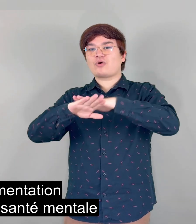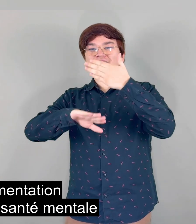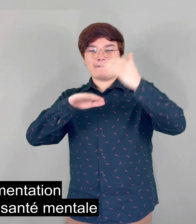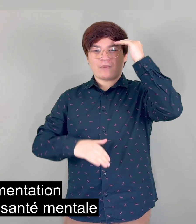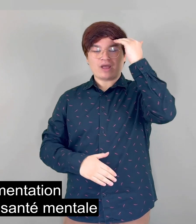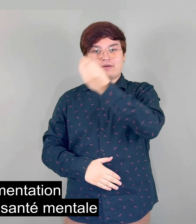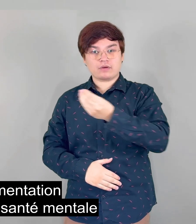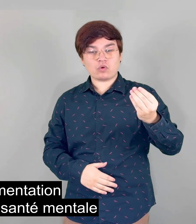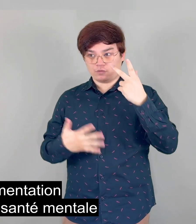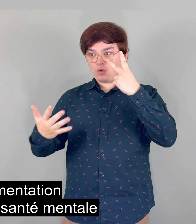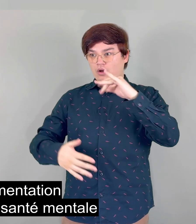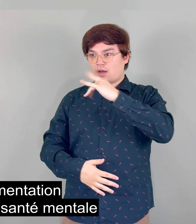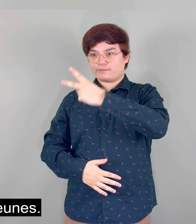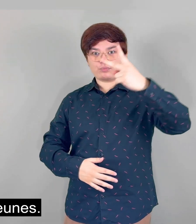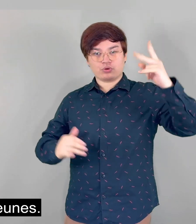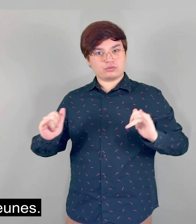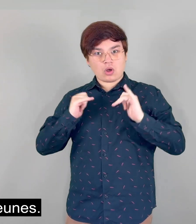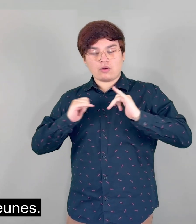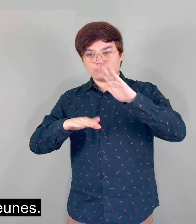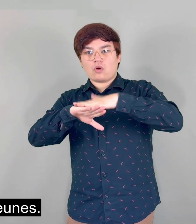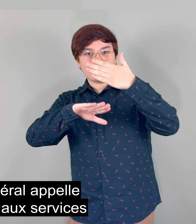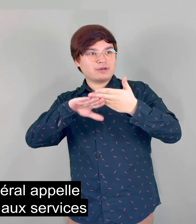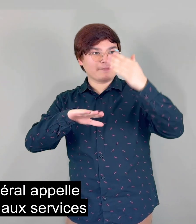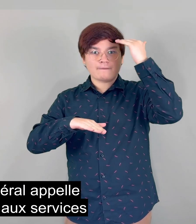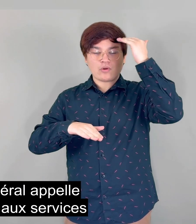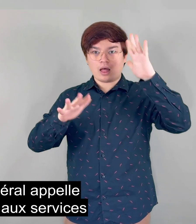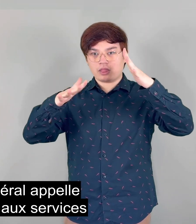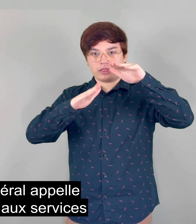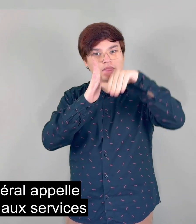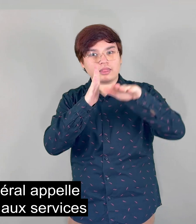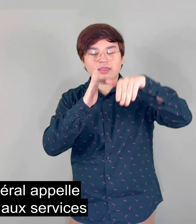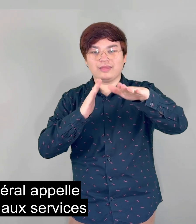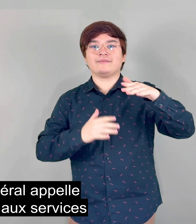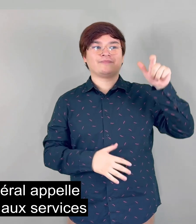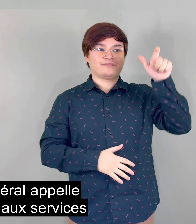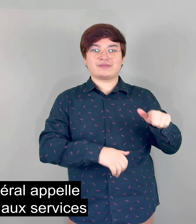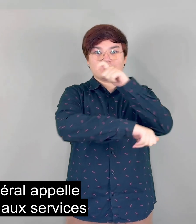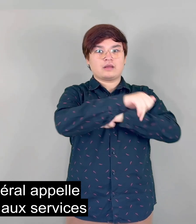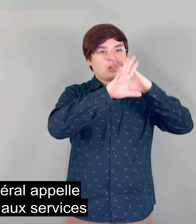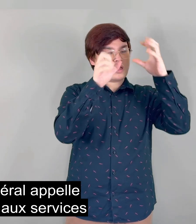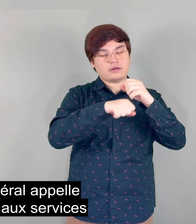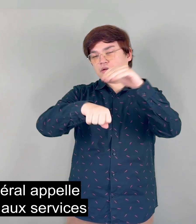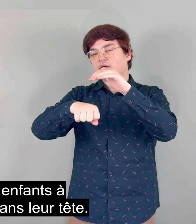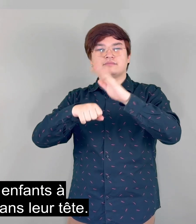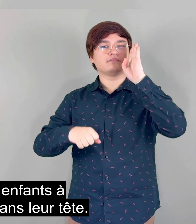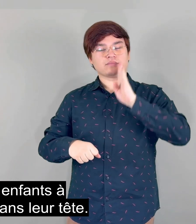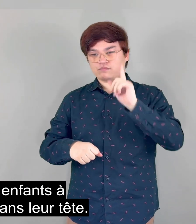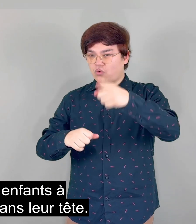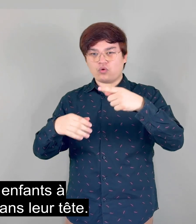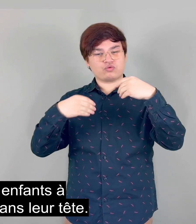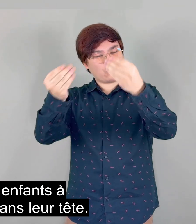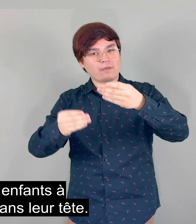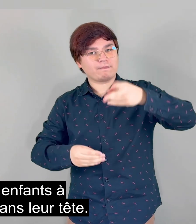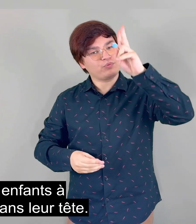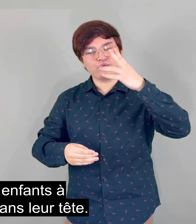à l'augmentation des problèmes de santé mentale chez les jeunes, le délégué général appelle à faciliter l'accès aux services qui aident les enfants à